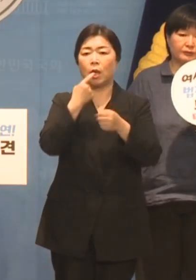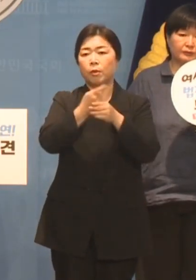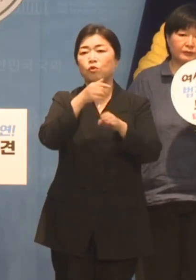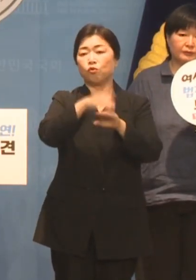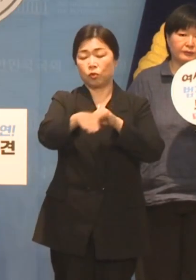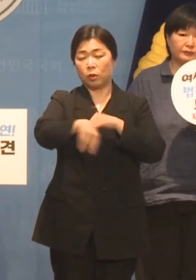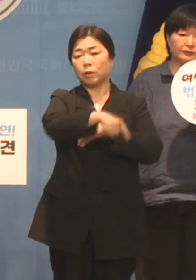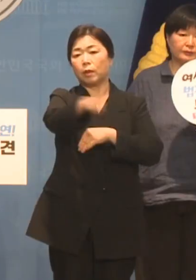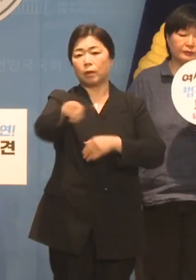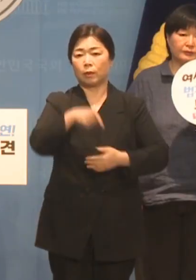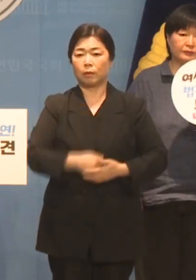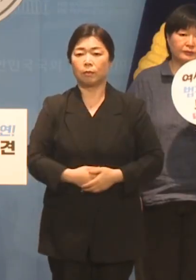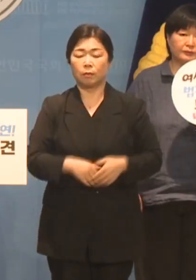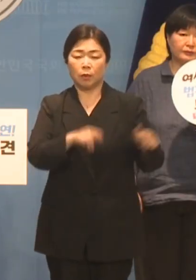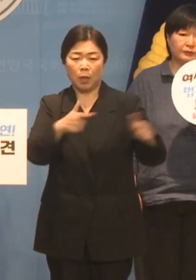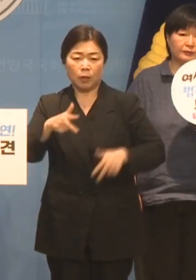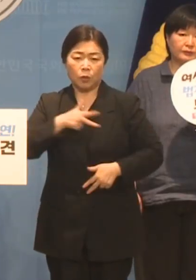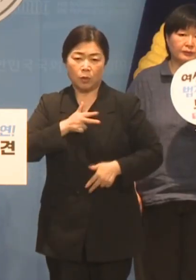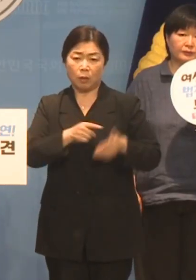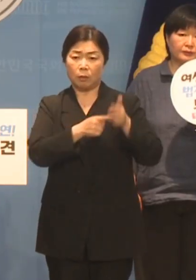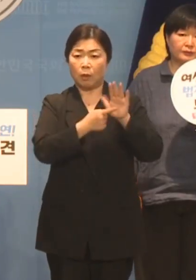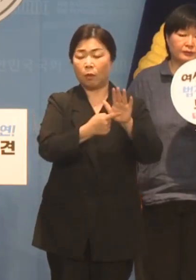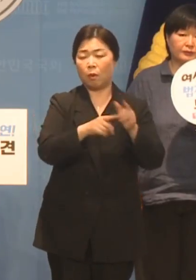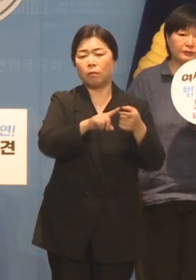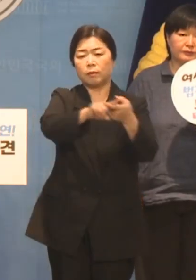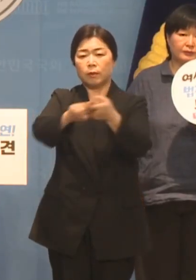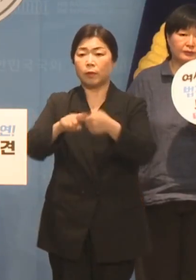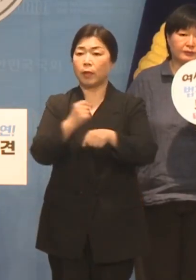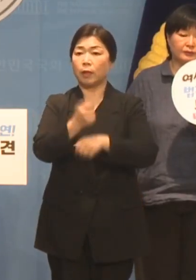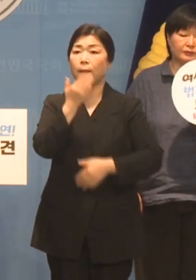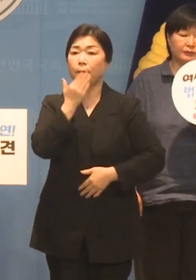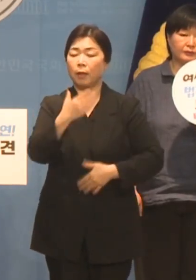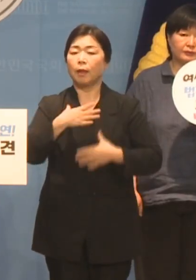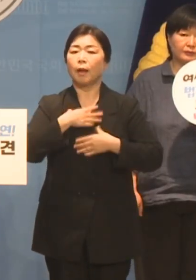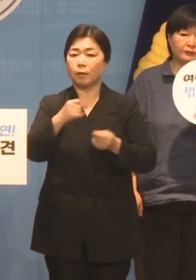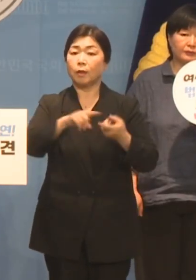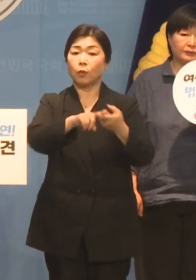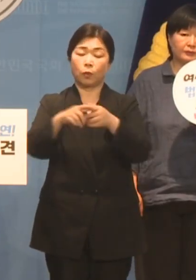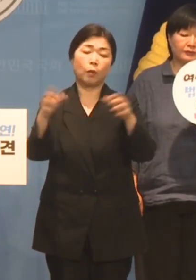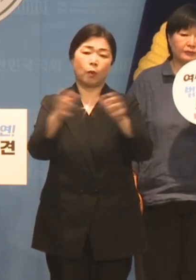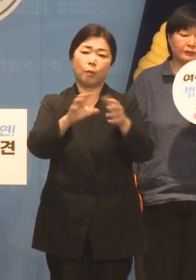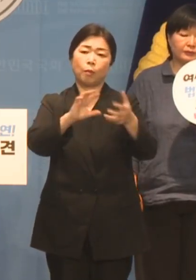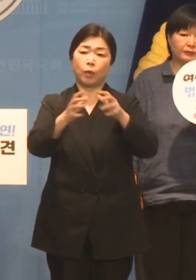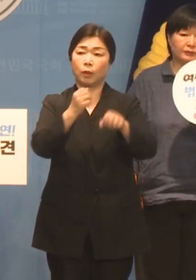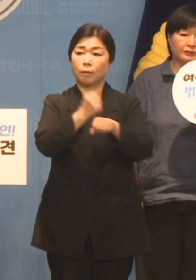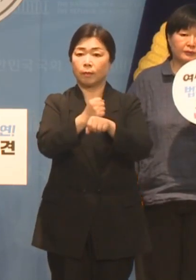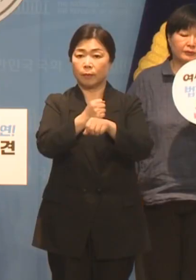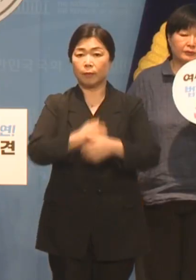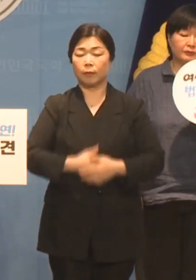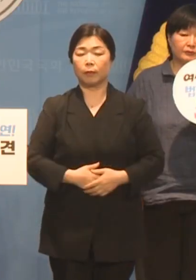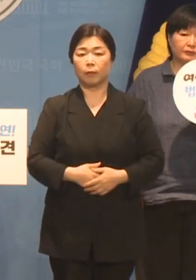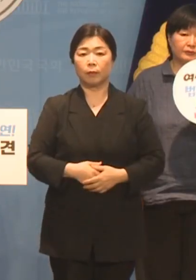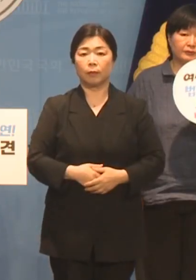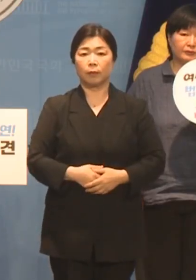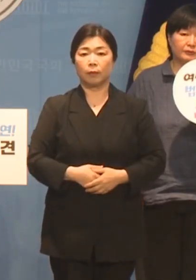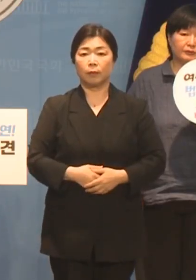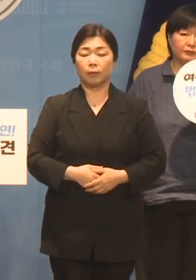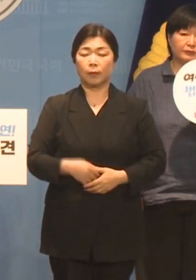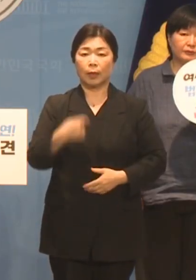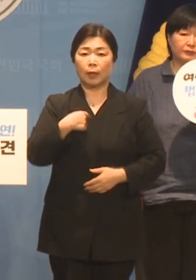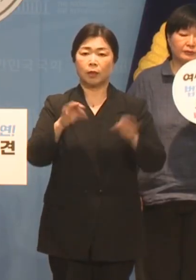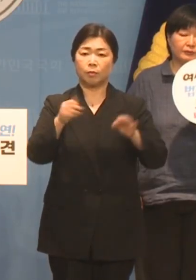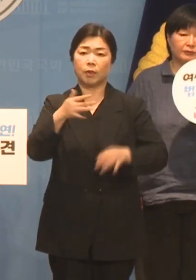다양한 정체성을 드러내며 연대할 수 있는 안전한 공동체였습니다. 저 김재현은